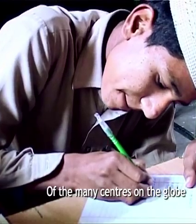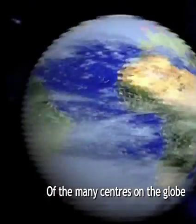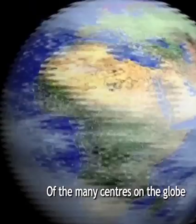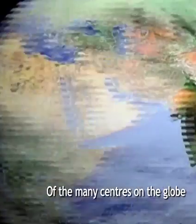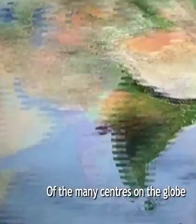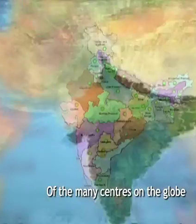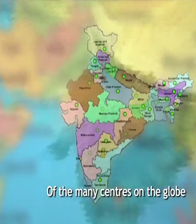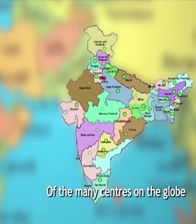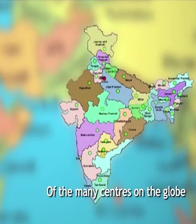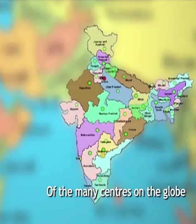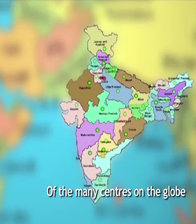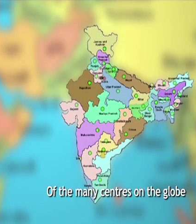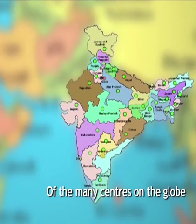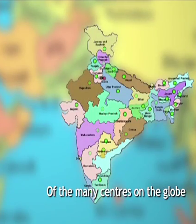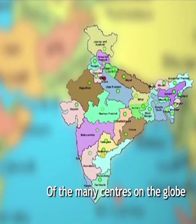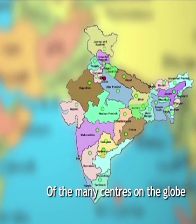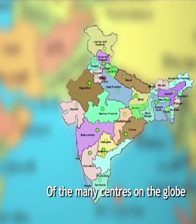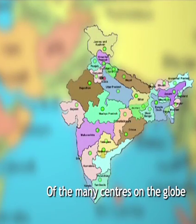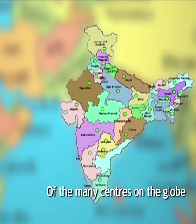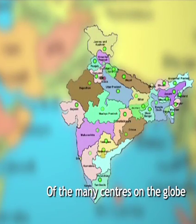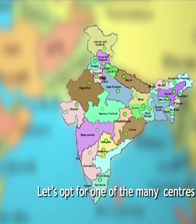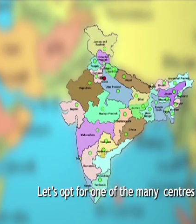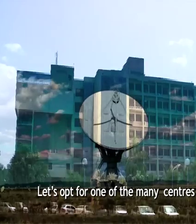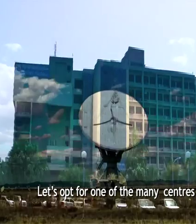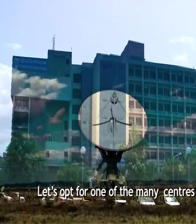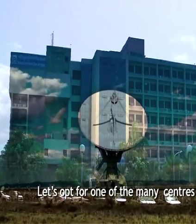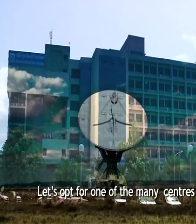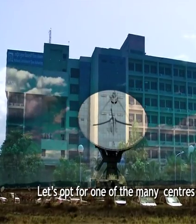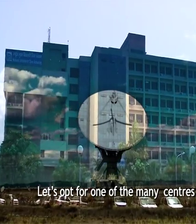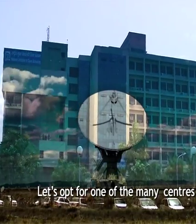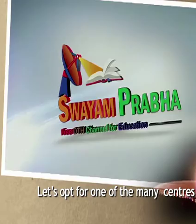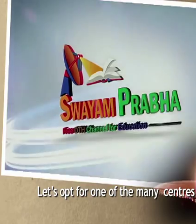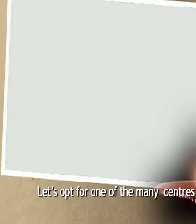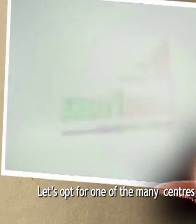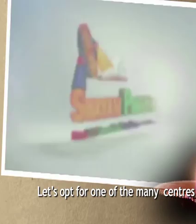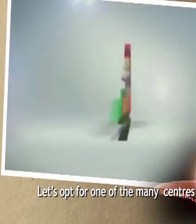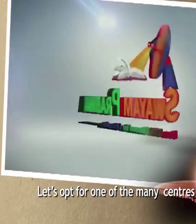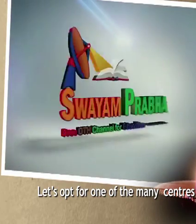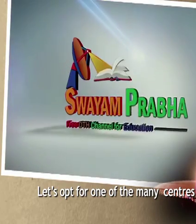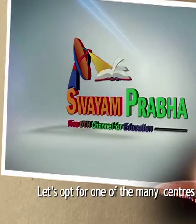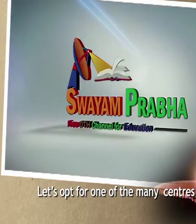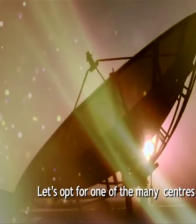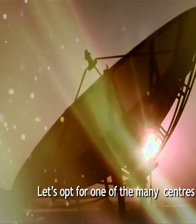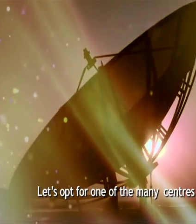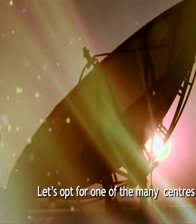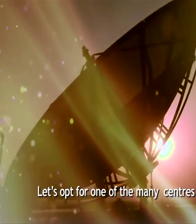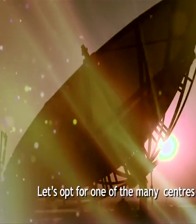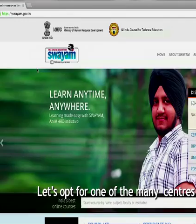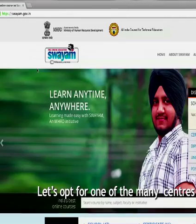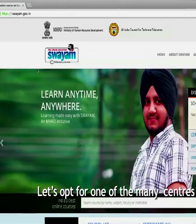दुनिया में इसके केंद्र बात कोई मन चाहा केंद्र